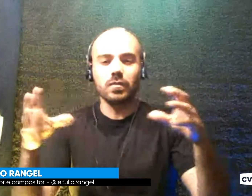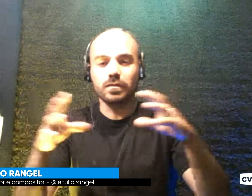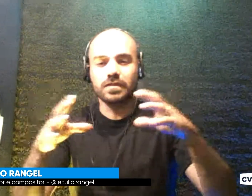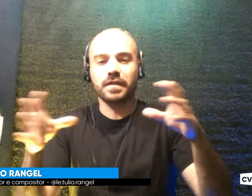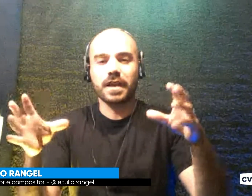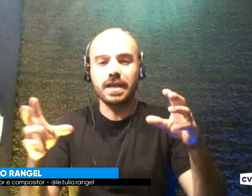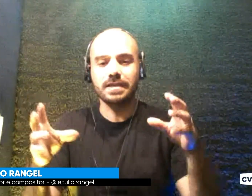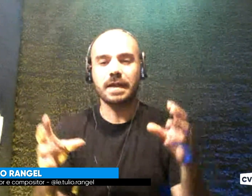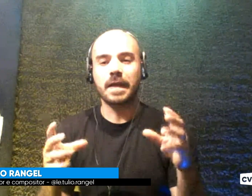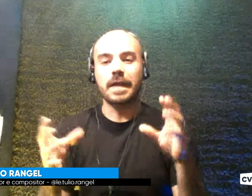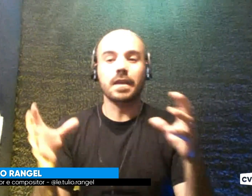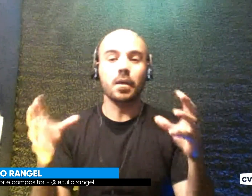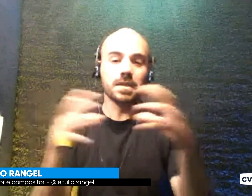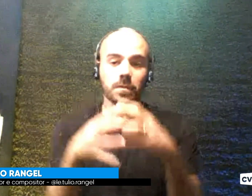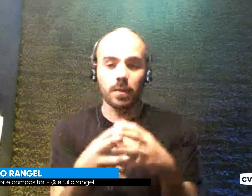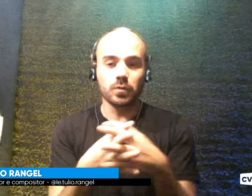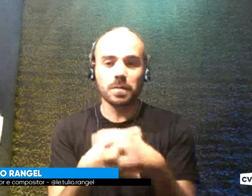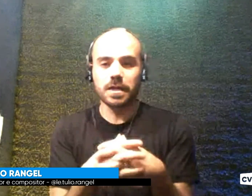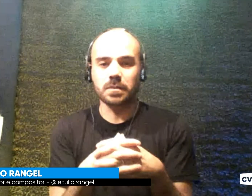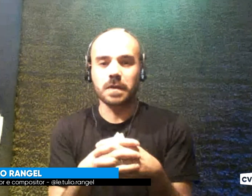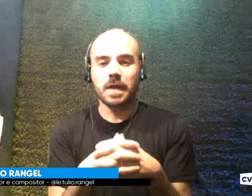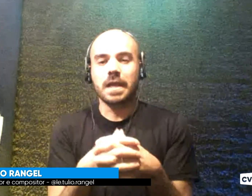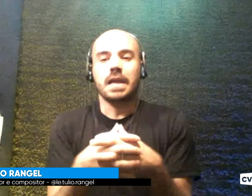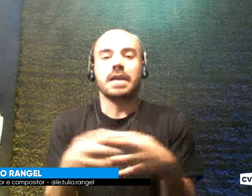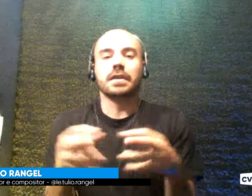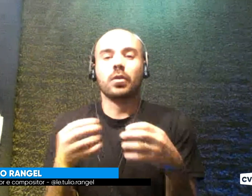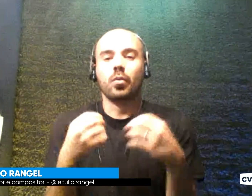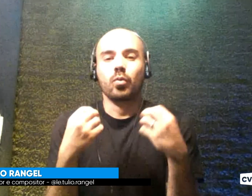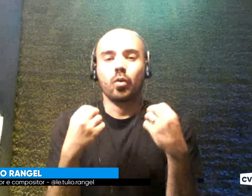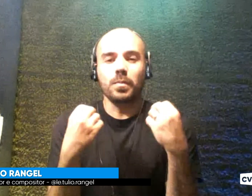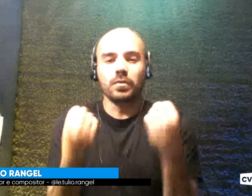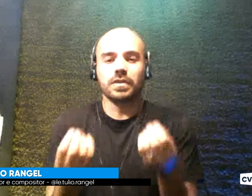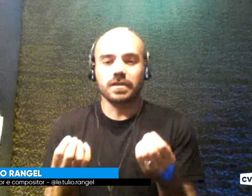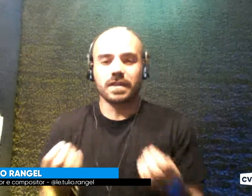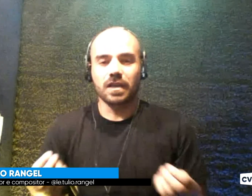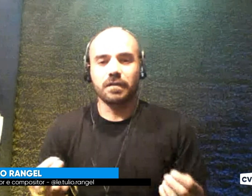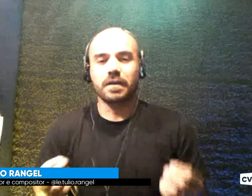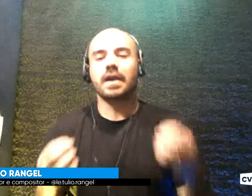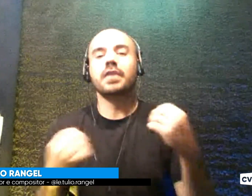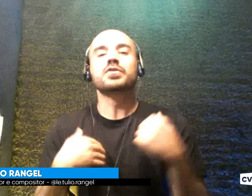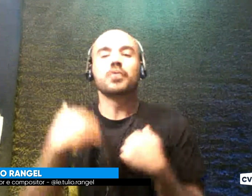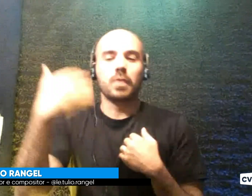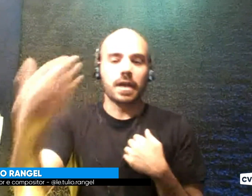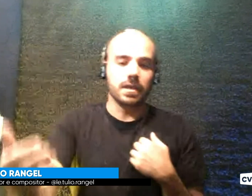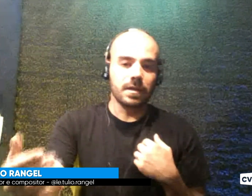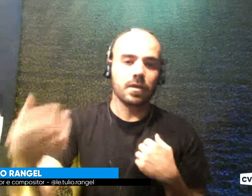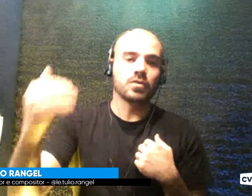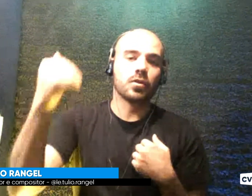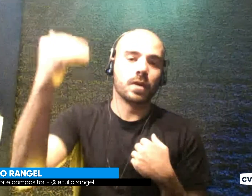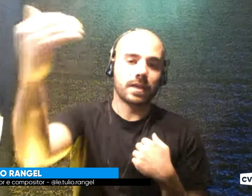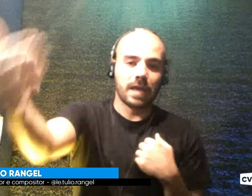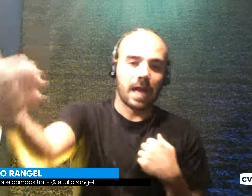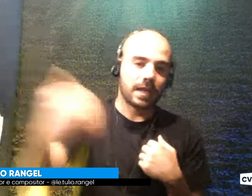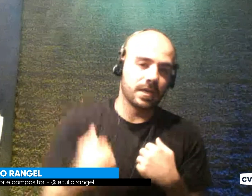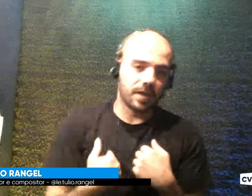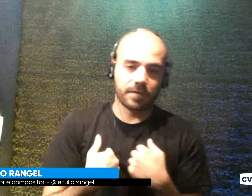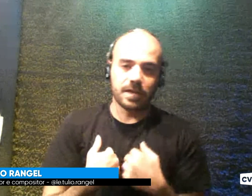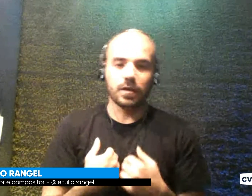diferentes e, ao mesmo tempo, os mesmos. Então, o nome do disco significa Eu Estou Aí, Eu Estou Aqui na França, ao